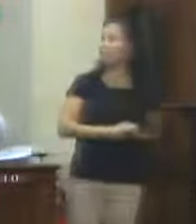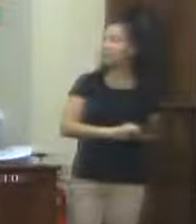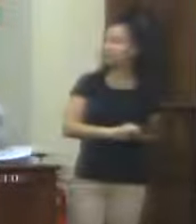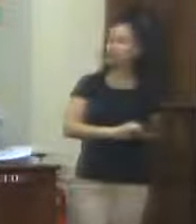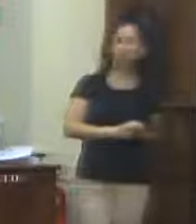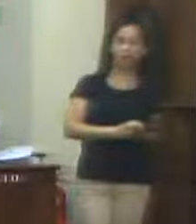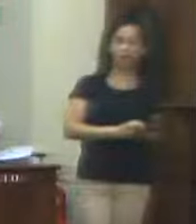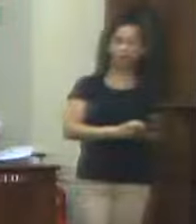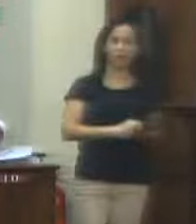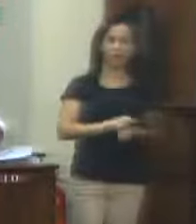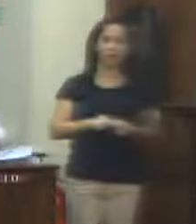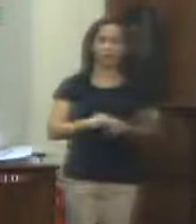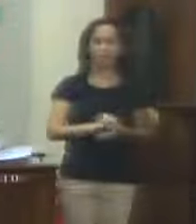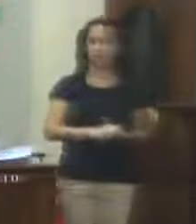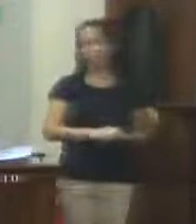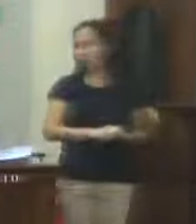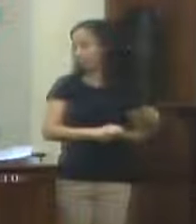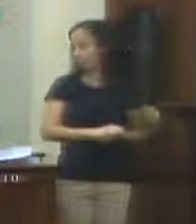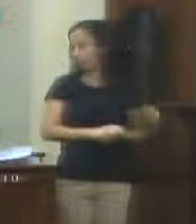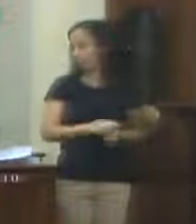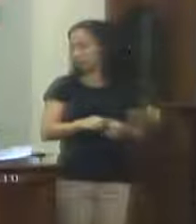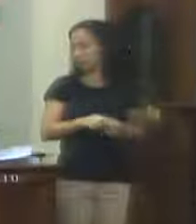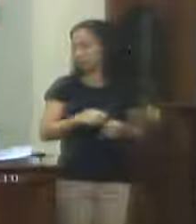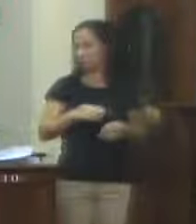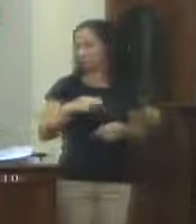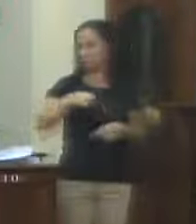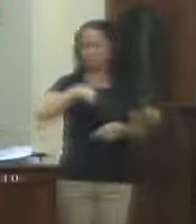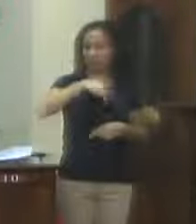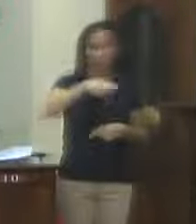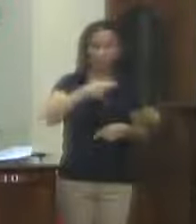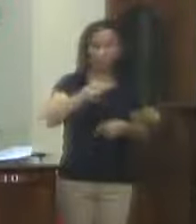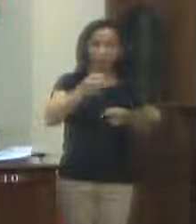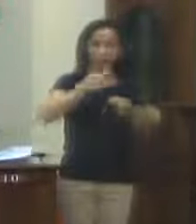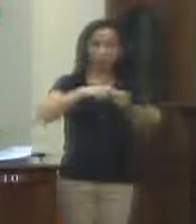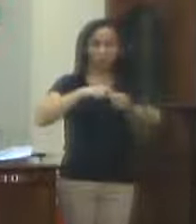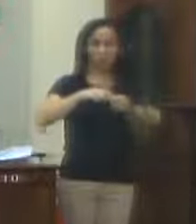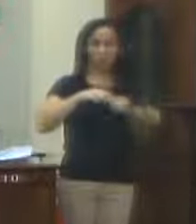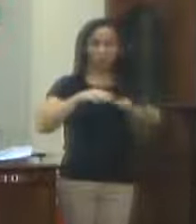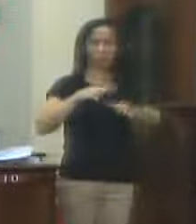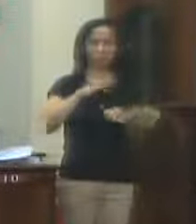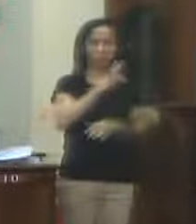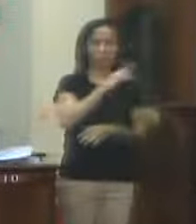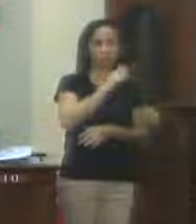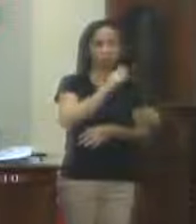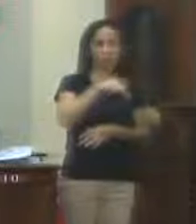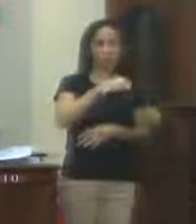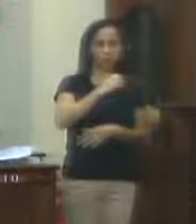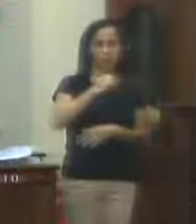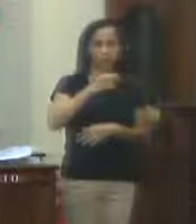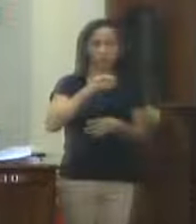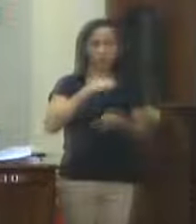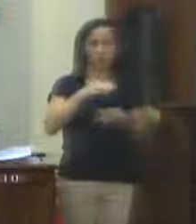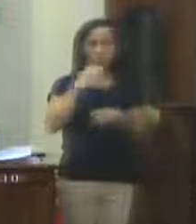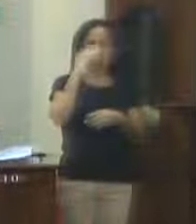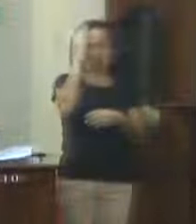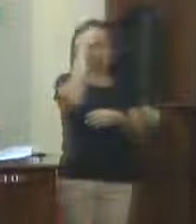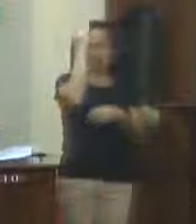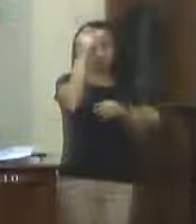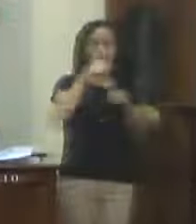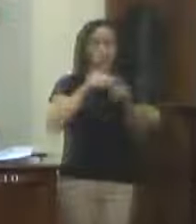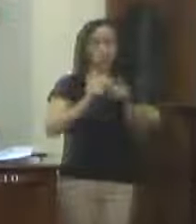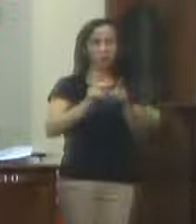Tem mais aqui. Com o trajeto implantado pelo Departamento de Trânsito do município, as ambulâncias são obrigadas